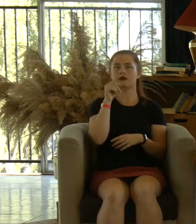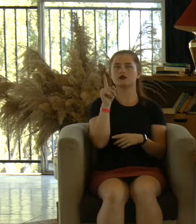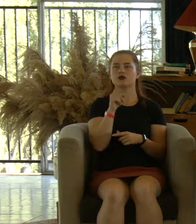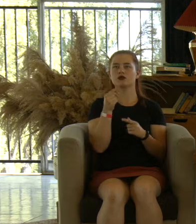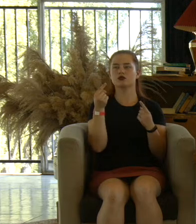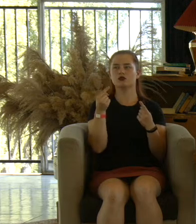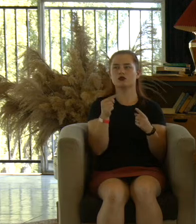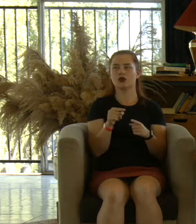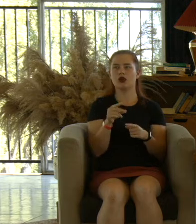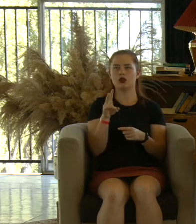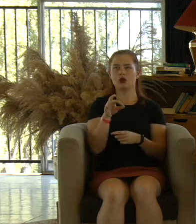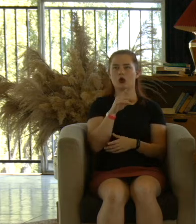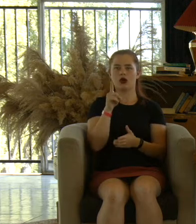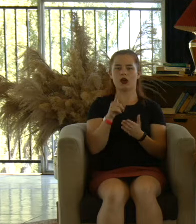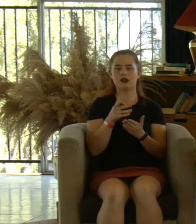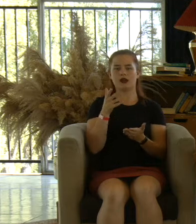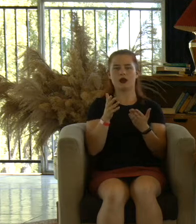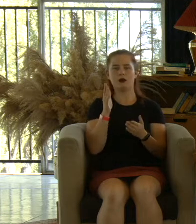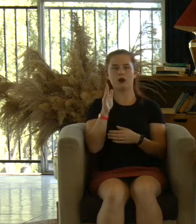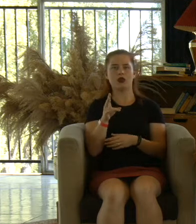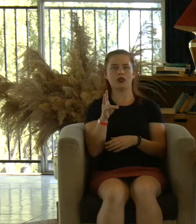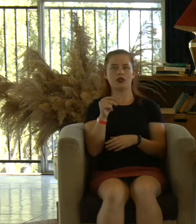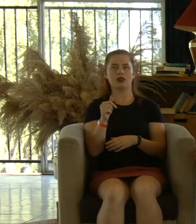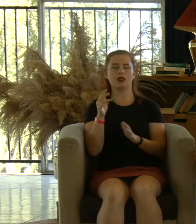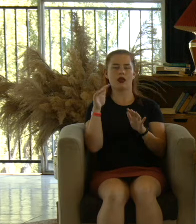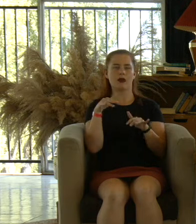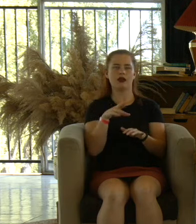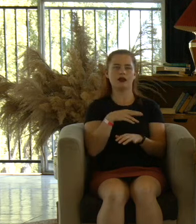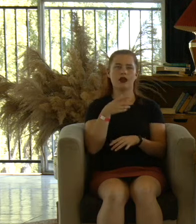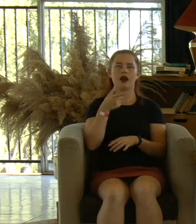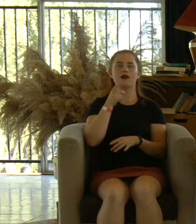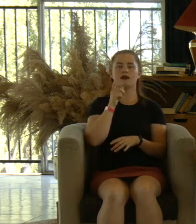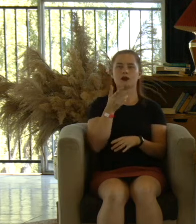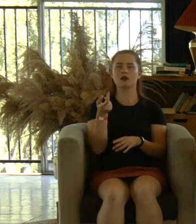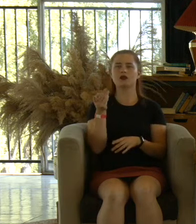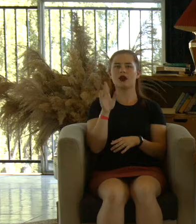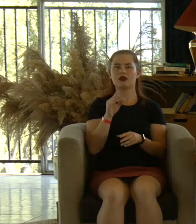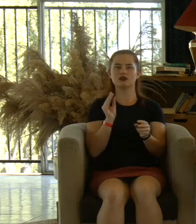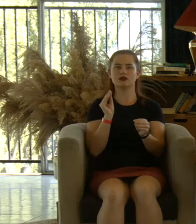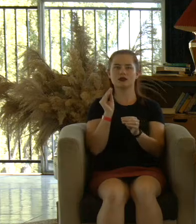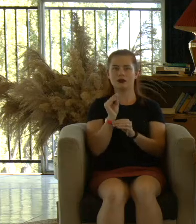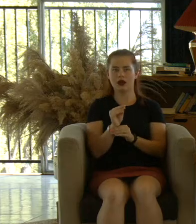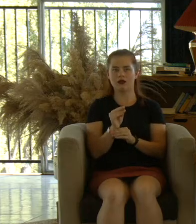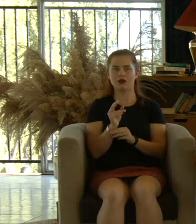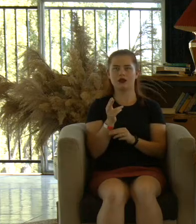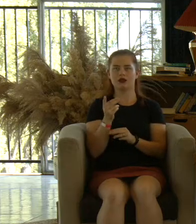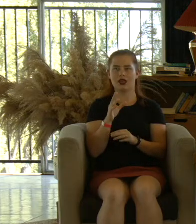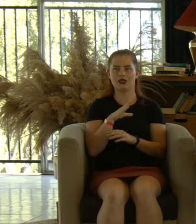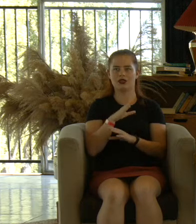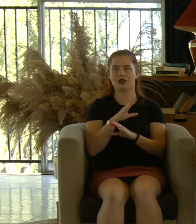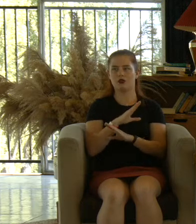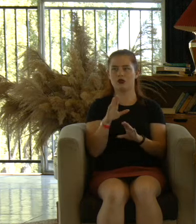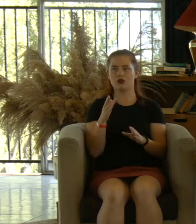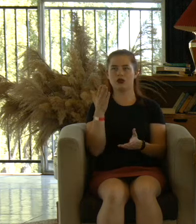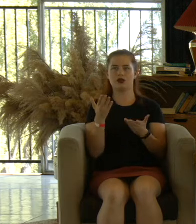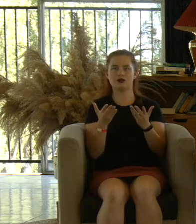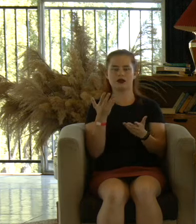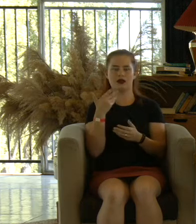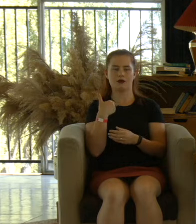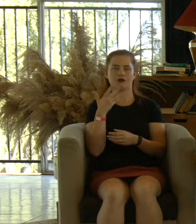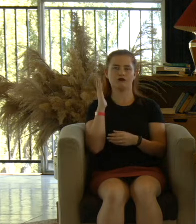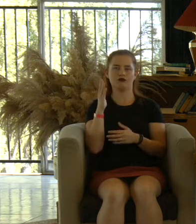совершенно. Но, конечно же, там, если я буду где-то на пляже, я их выпью, даже льда туда добавлю, я от этого не умру. Как бы, да? Но когда я буду дома или с друзьями и